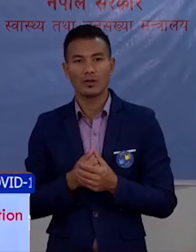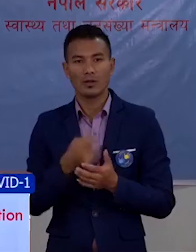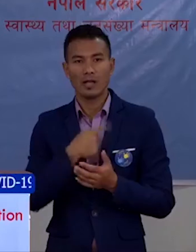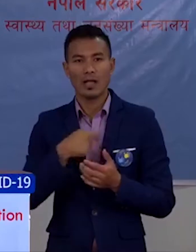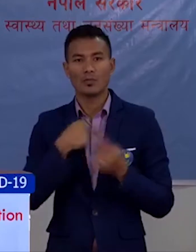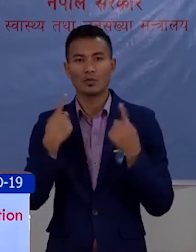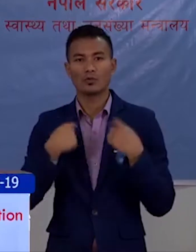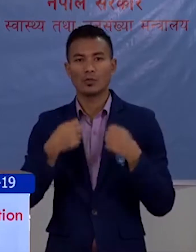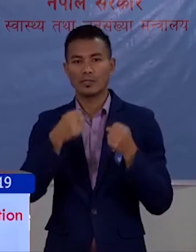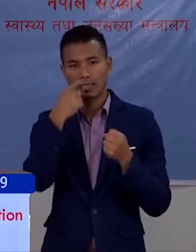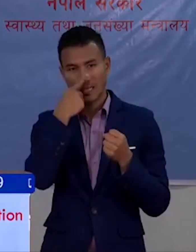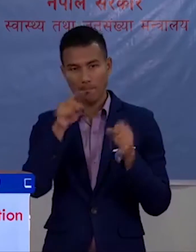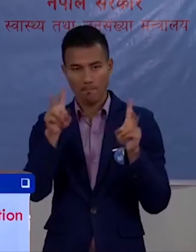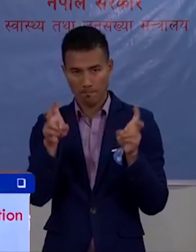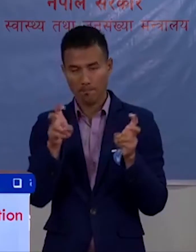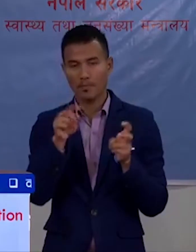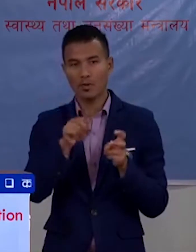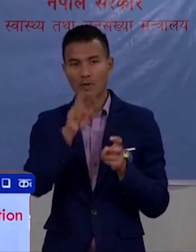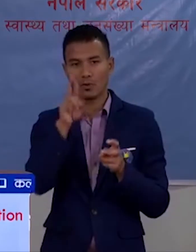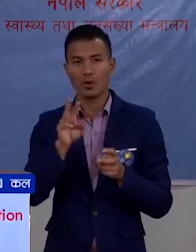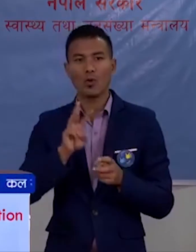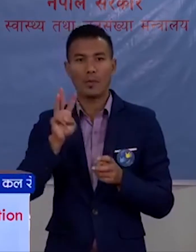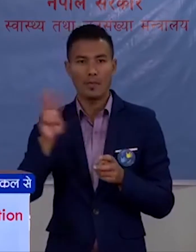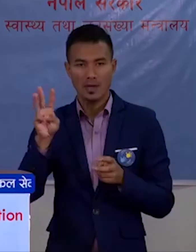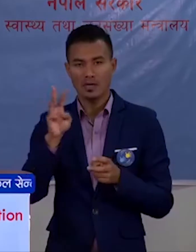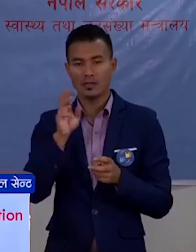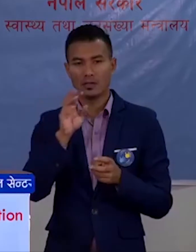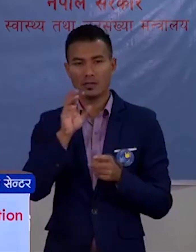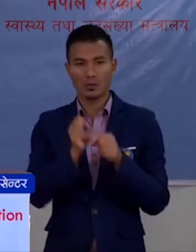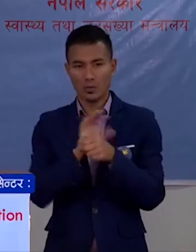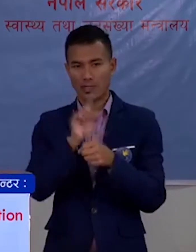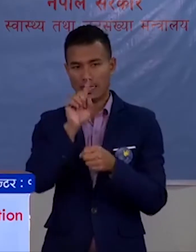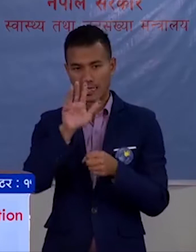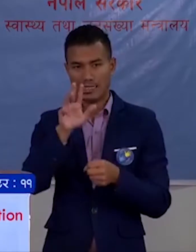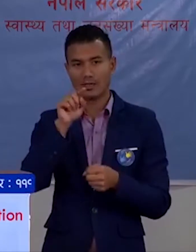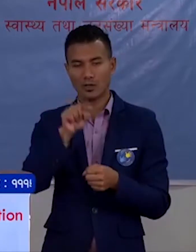हाम्रो स्वास्थ्य नामको एप्लिकेसन, त्यसै गरी वेब पेज छ